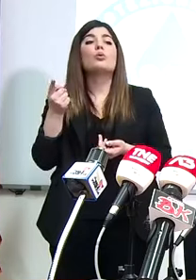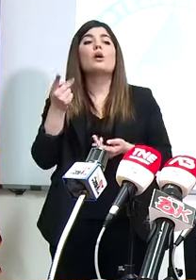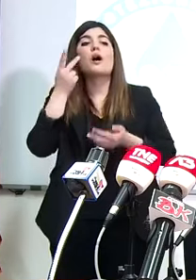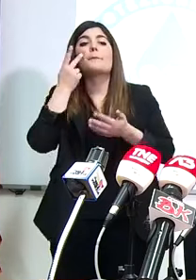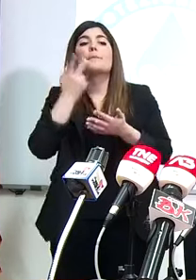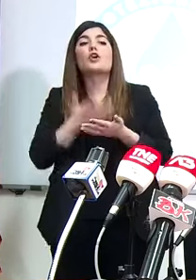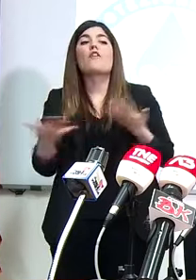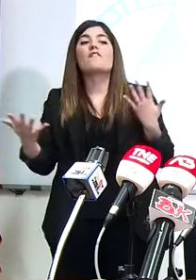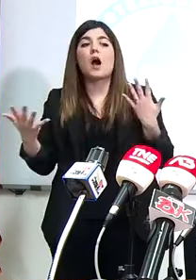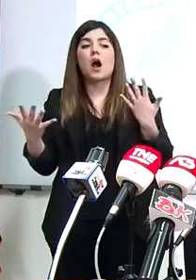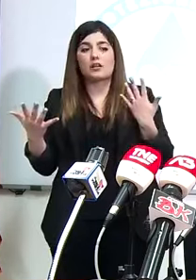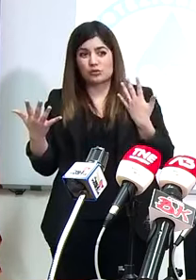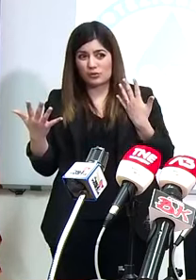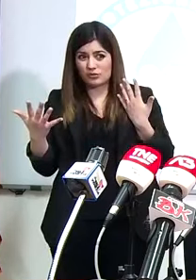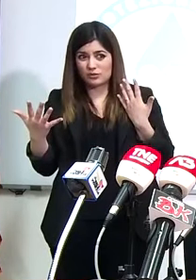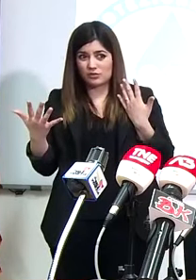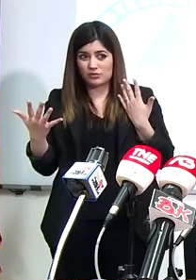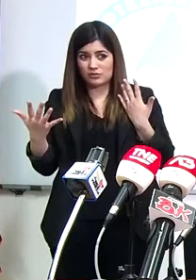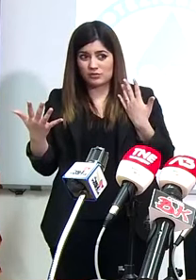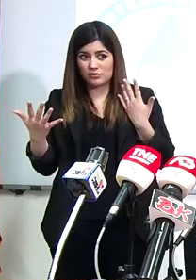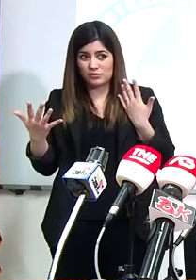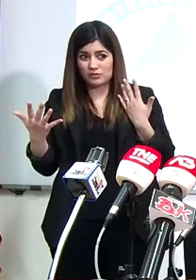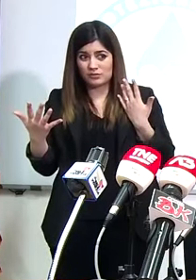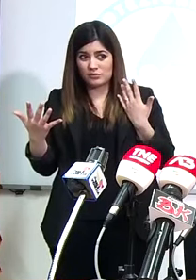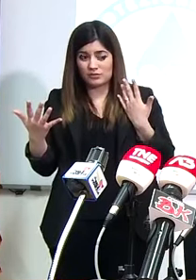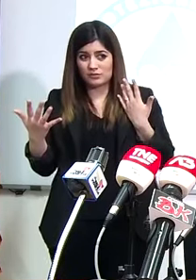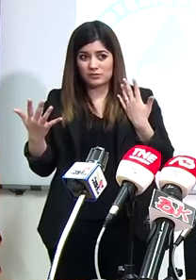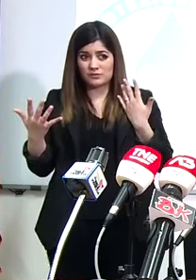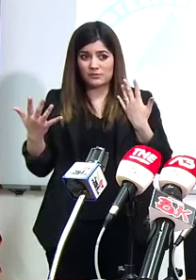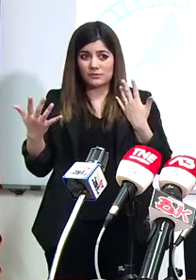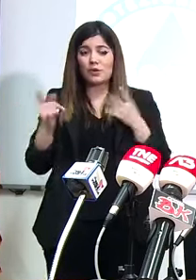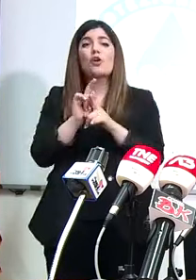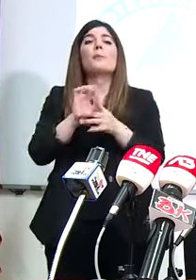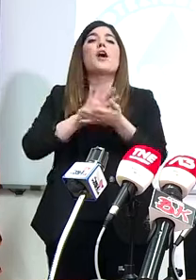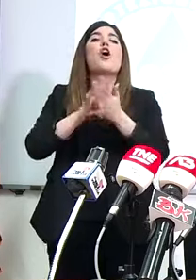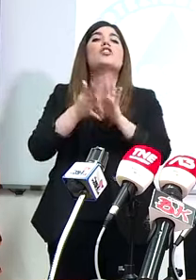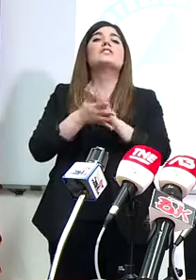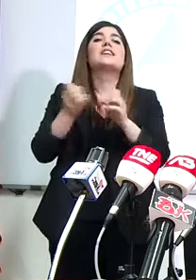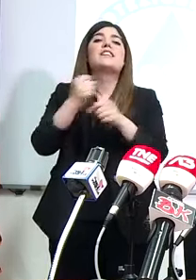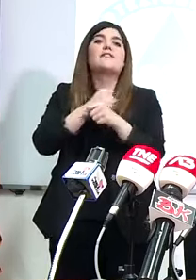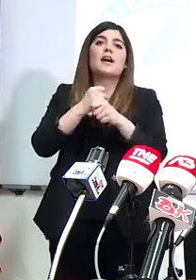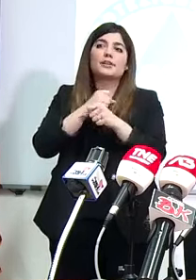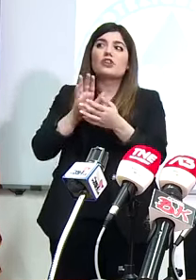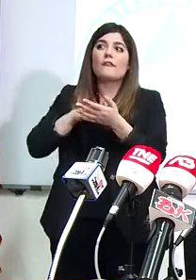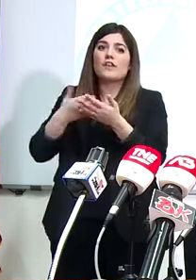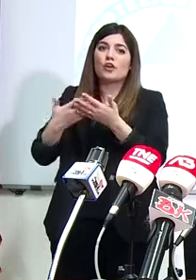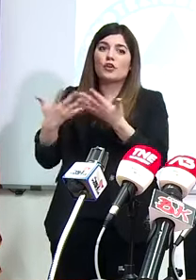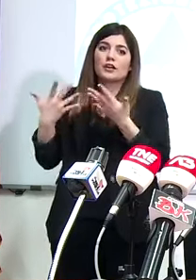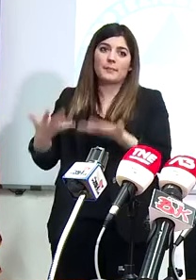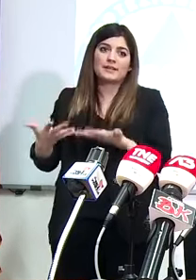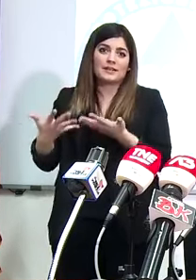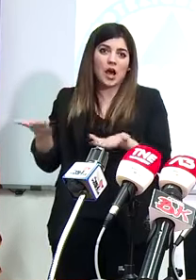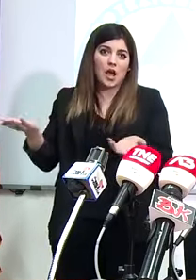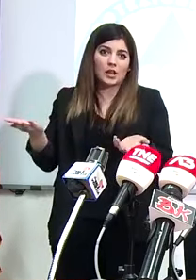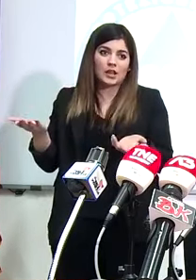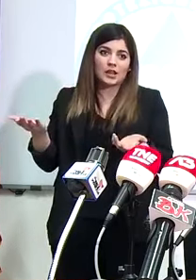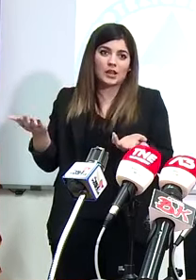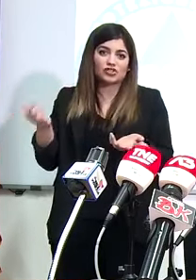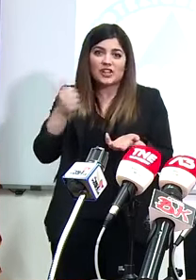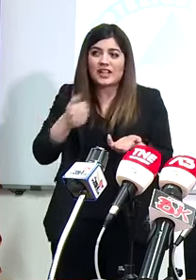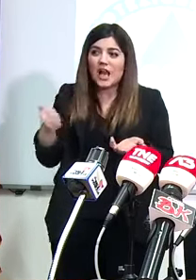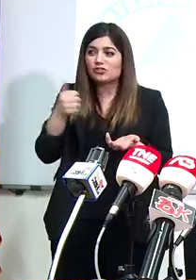opzionare se questo il termine contratti farmaceutici per valori estremamente rilevanti stiamo parlando di centinaia ma lo dovete chiedere